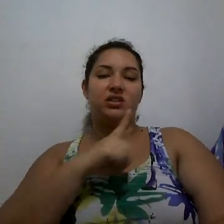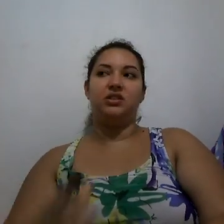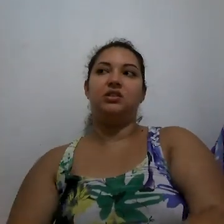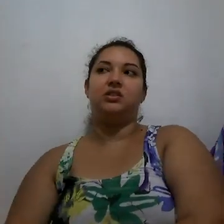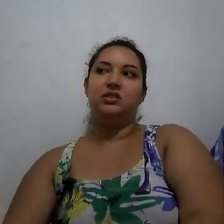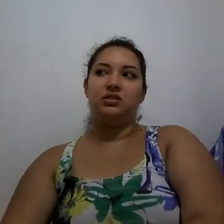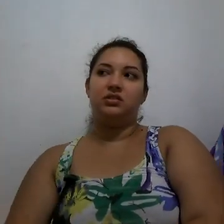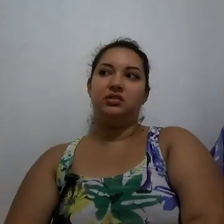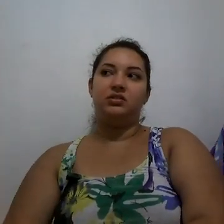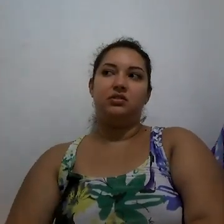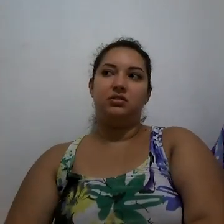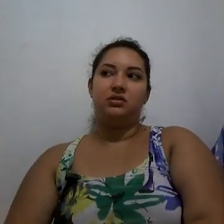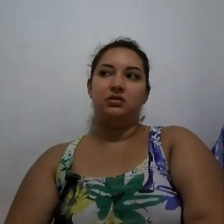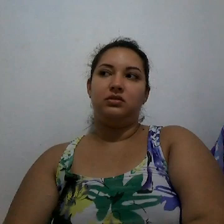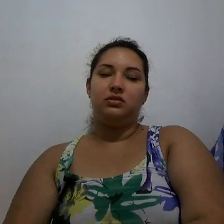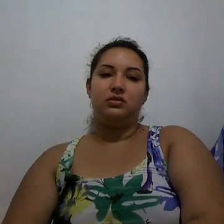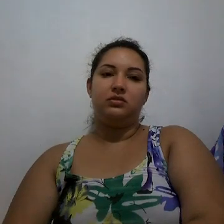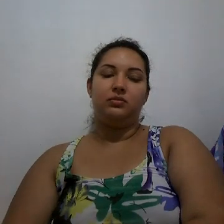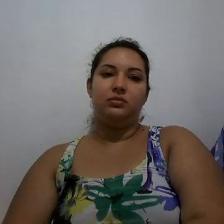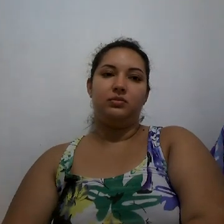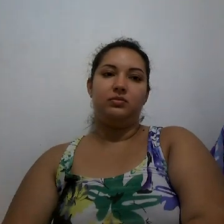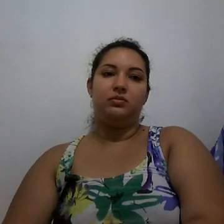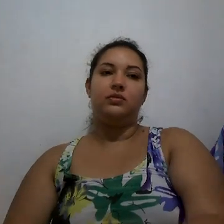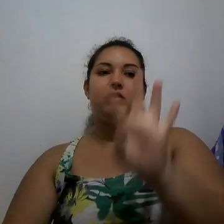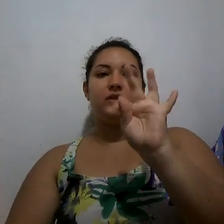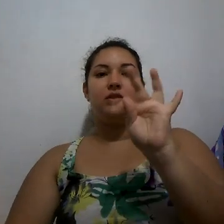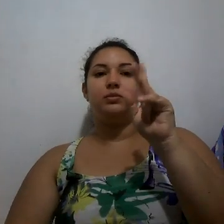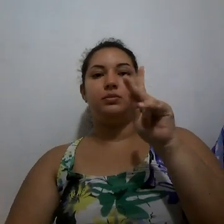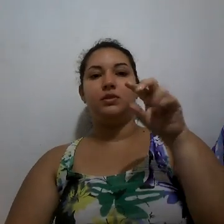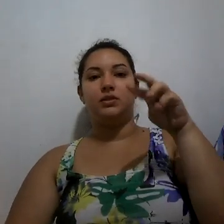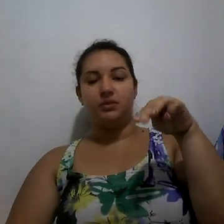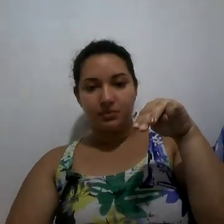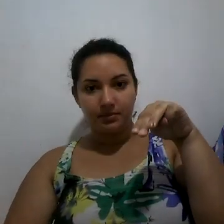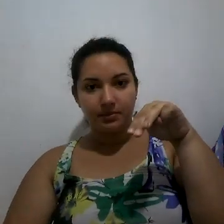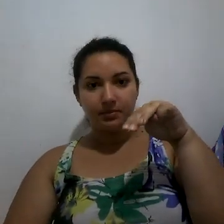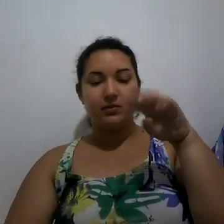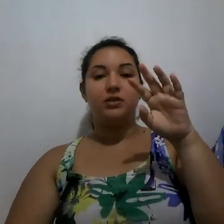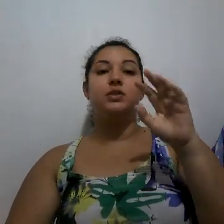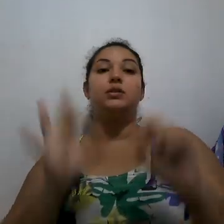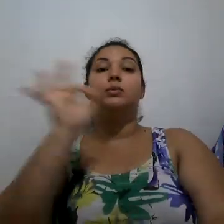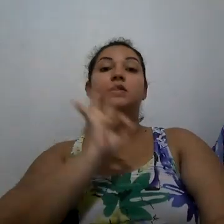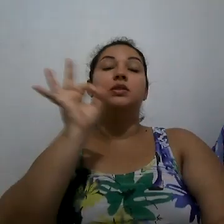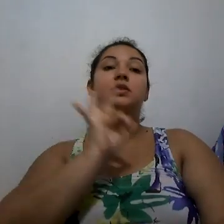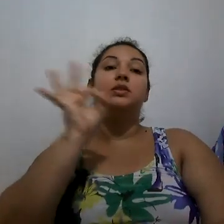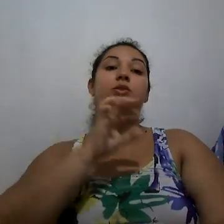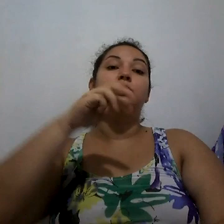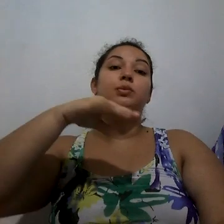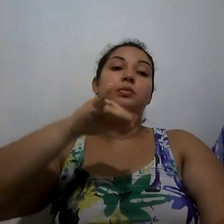Isso. E para quem não sabe, ppm é a porcentagem, não é por milhão, partícula por